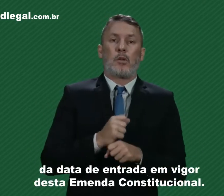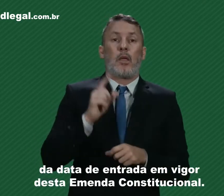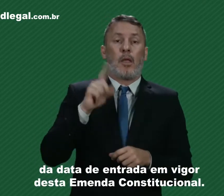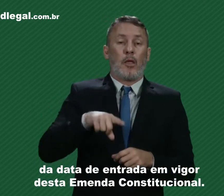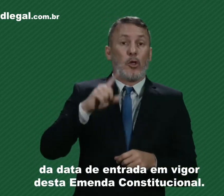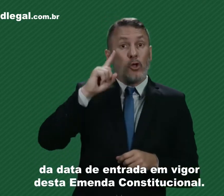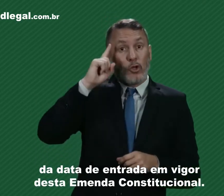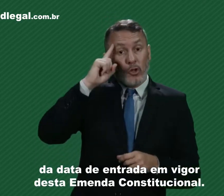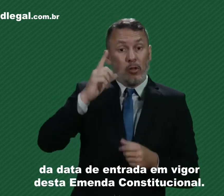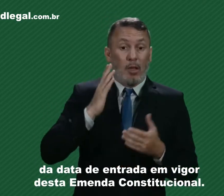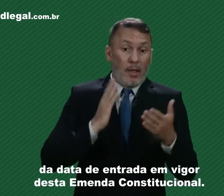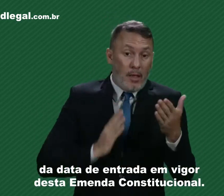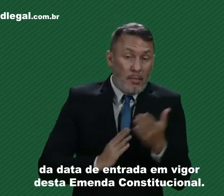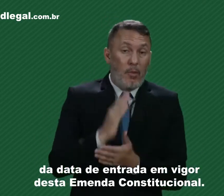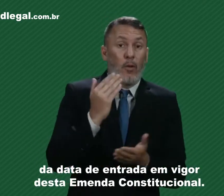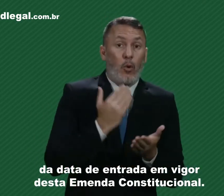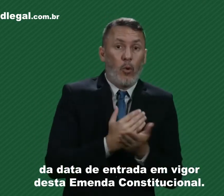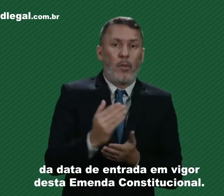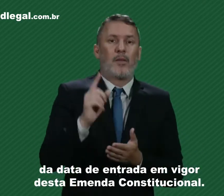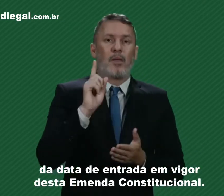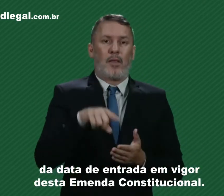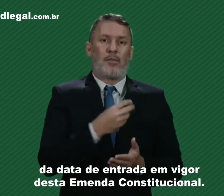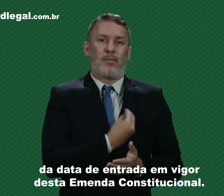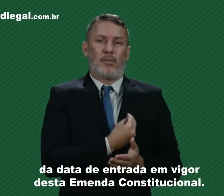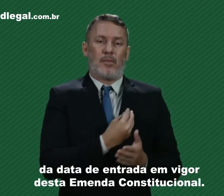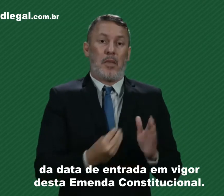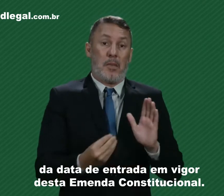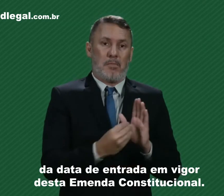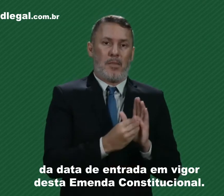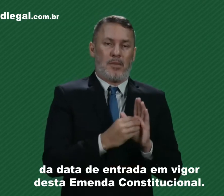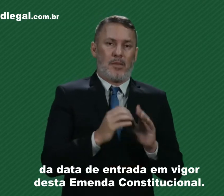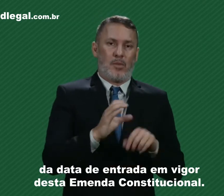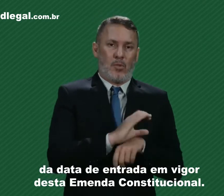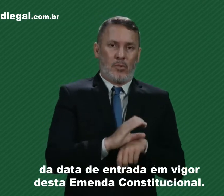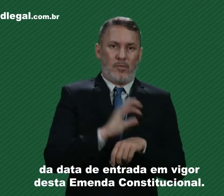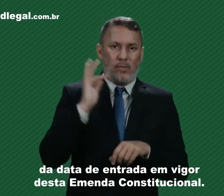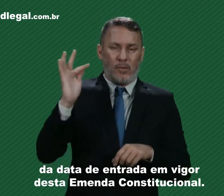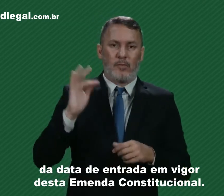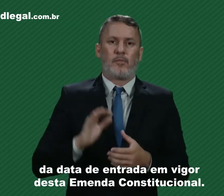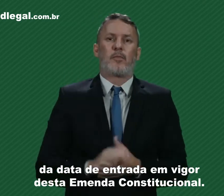de entrada em vigor desta emenda constitucional.